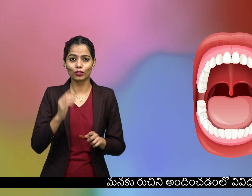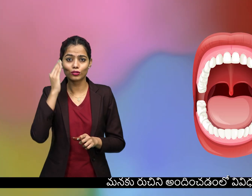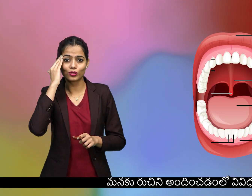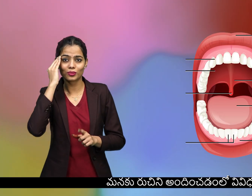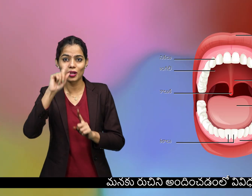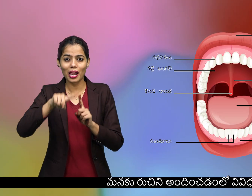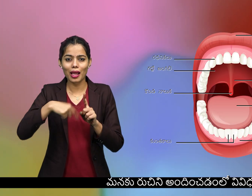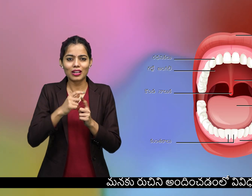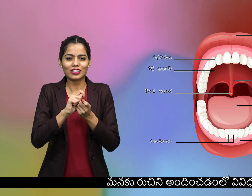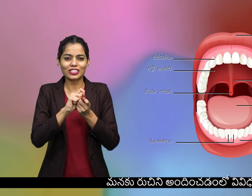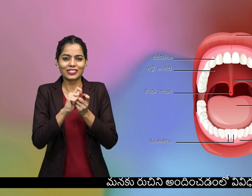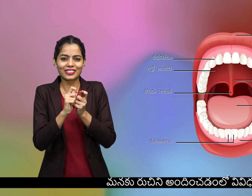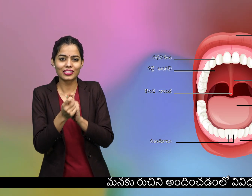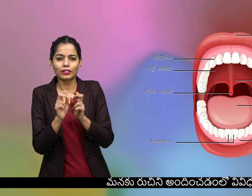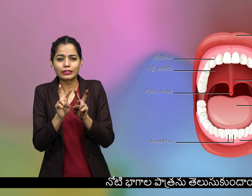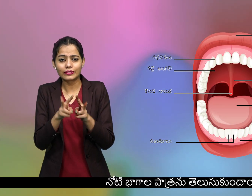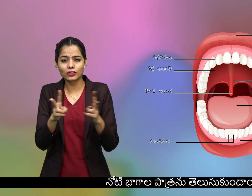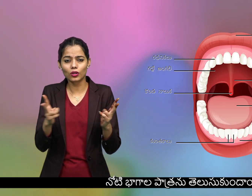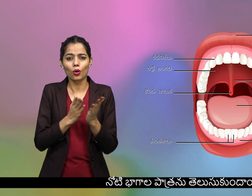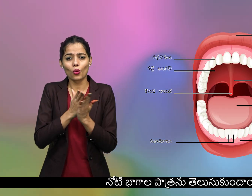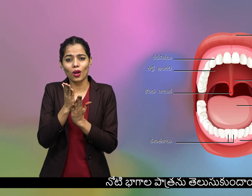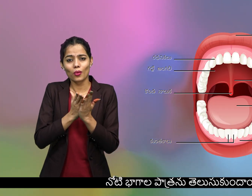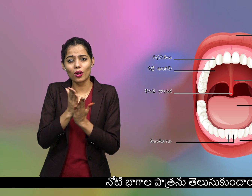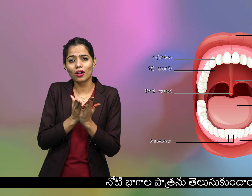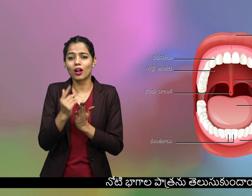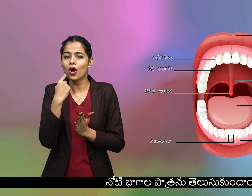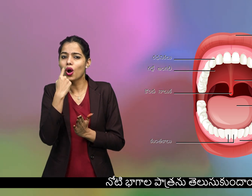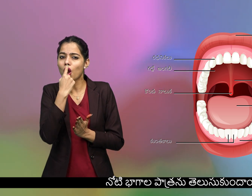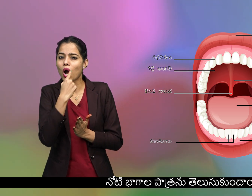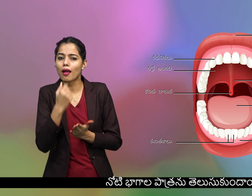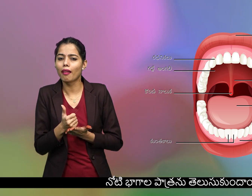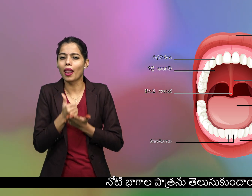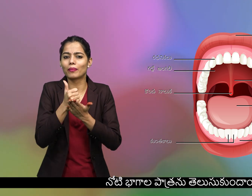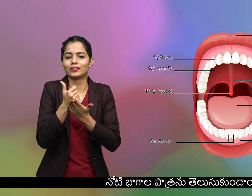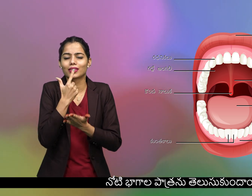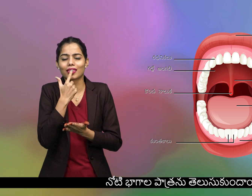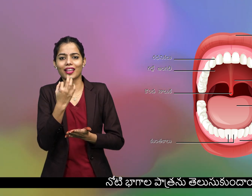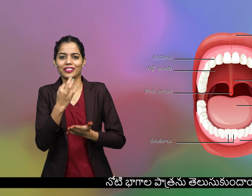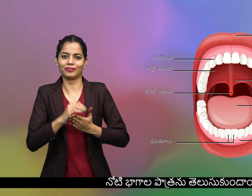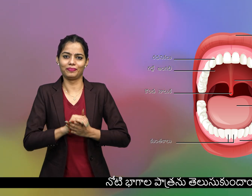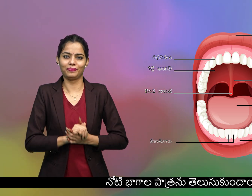మనకు రుచిని అందించడంలో వివిధ నోటి భాగాల పాత్రను తెలుసుకుందాం.